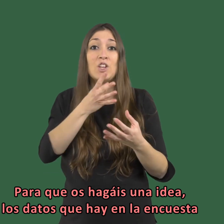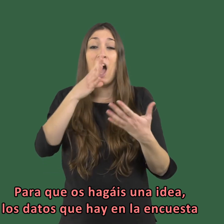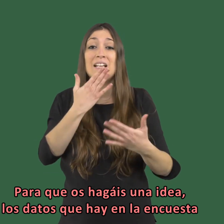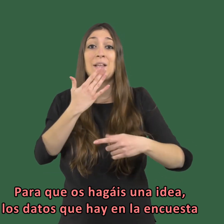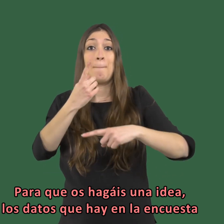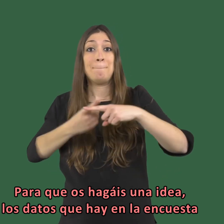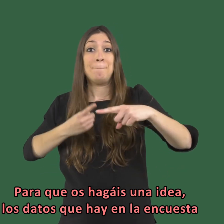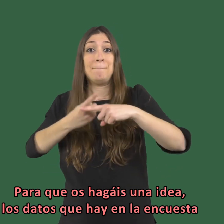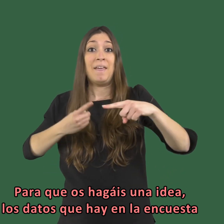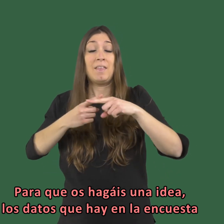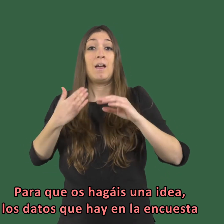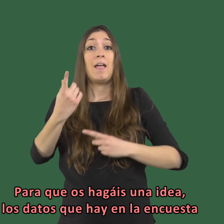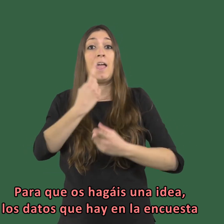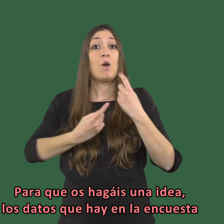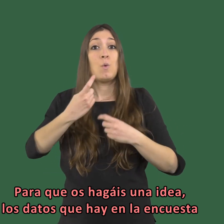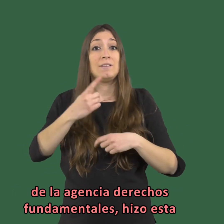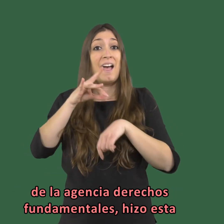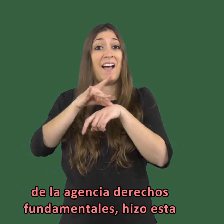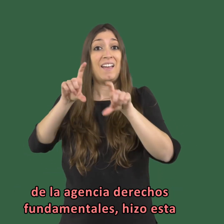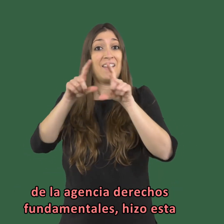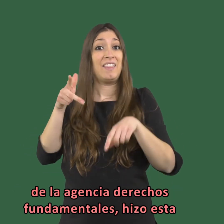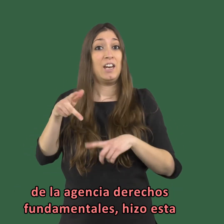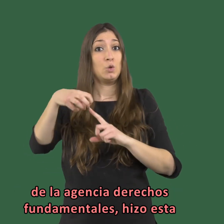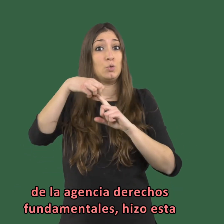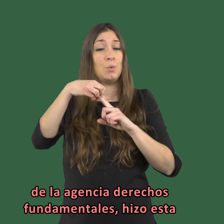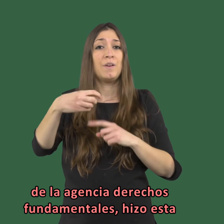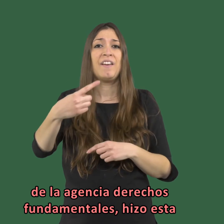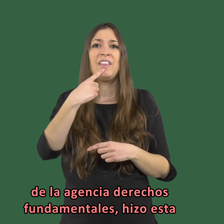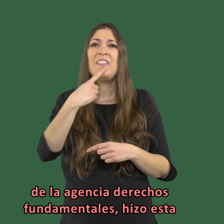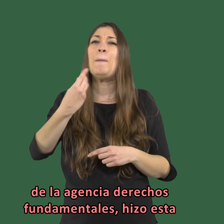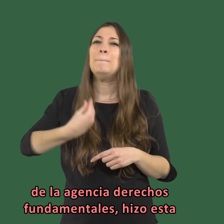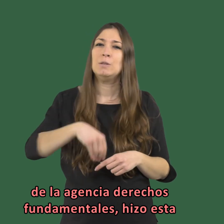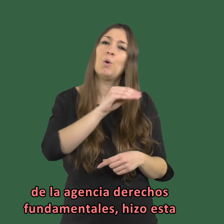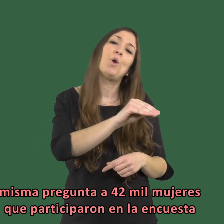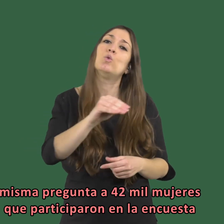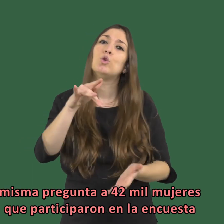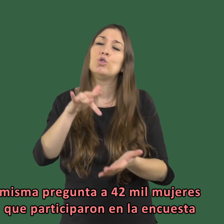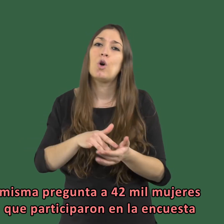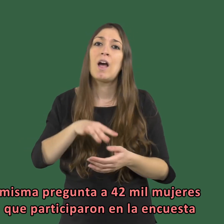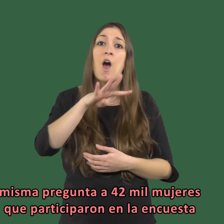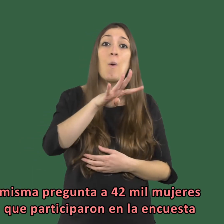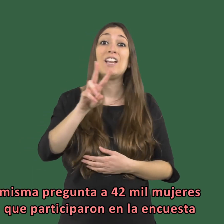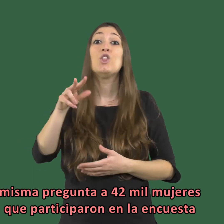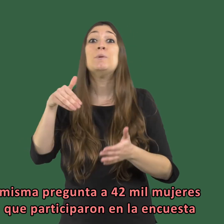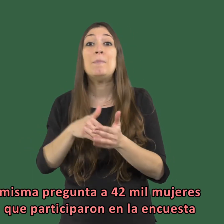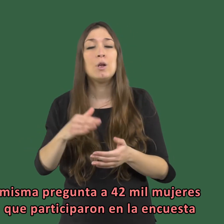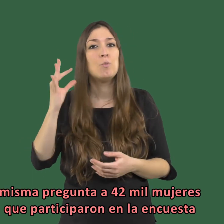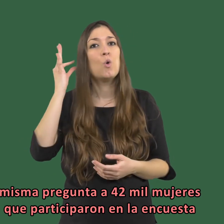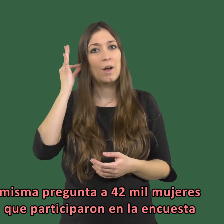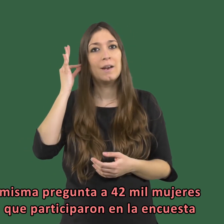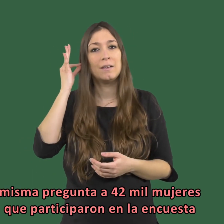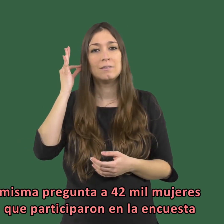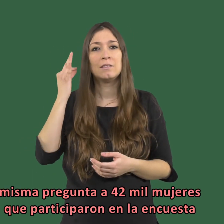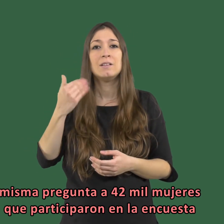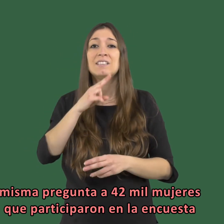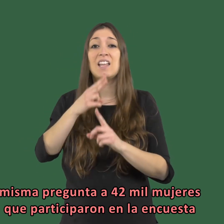que hay en la media, en la encuesta de la Agencia de Derechos Fundamentales, hizo esta misma pregunta a 42.000 mujeres que